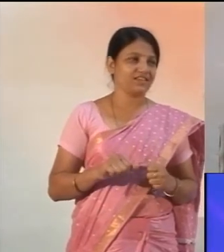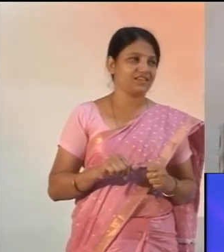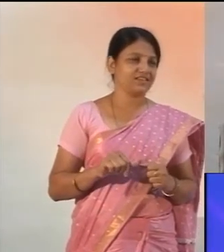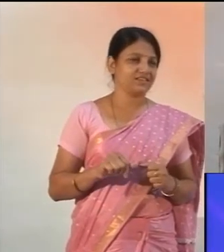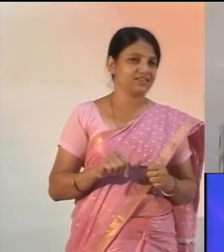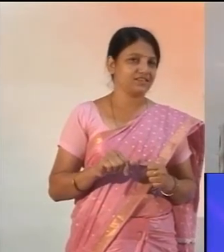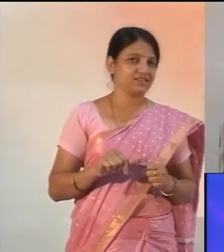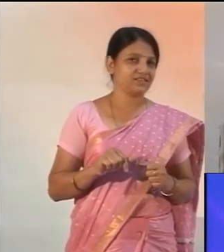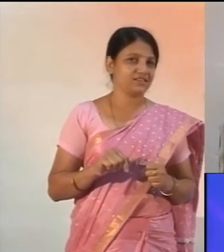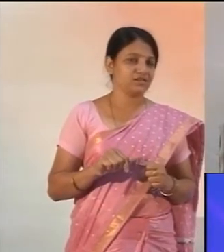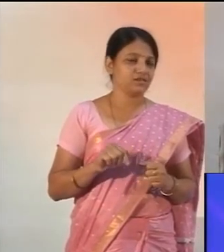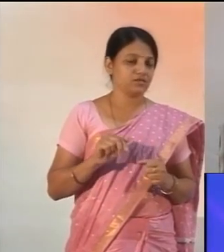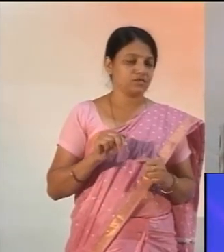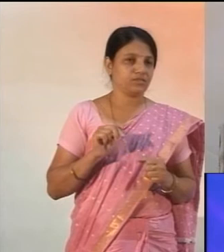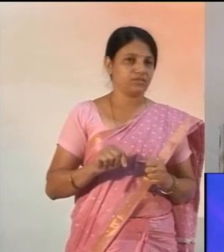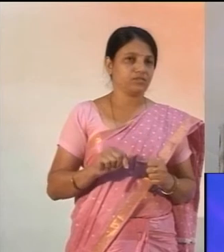तो ज़रूरी है